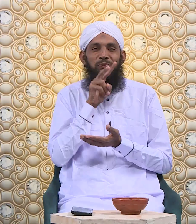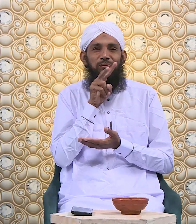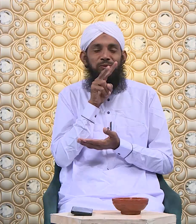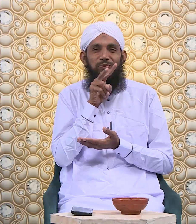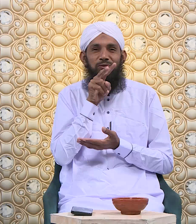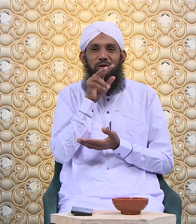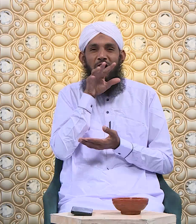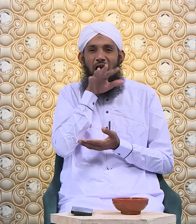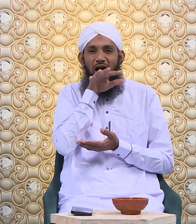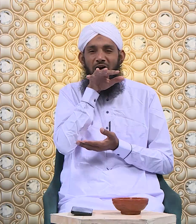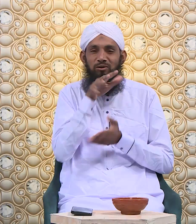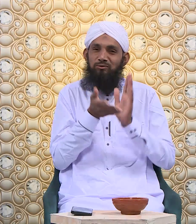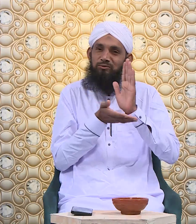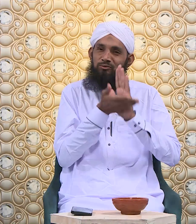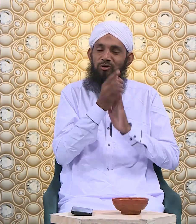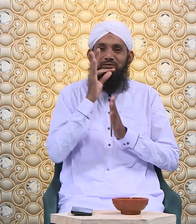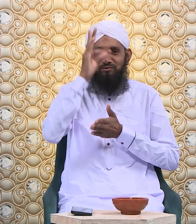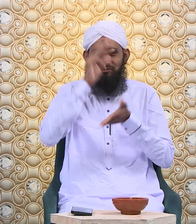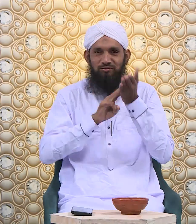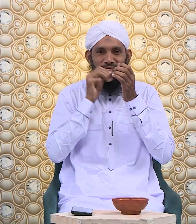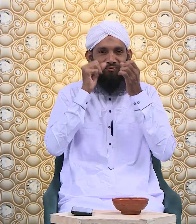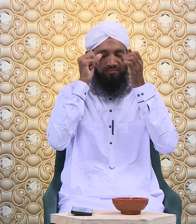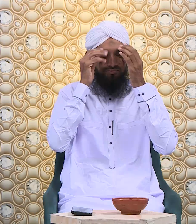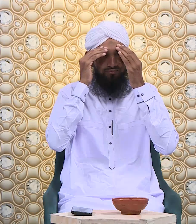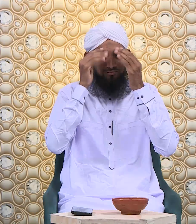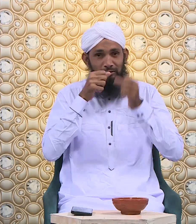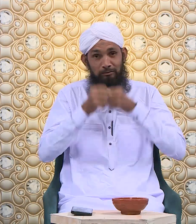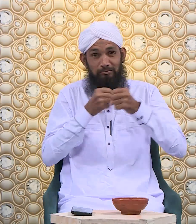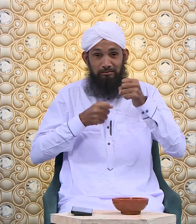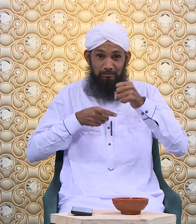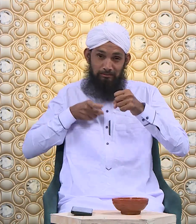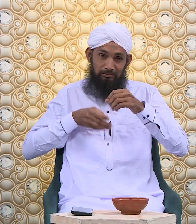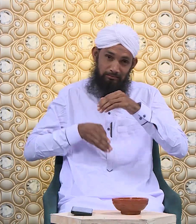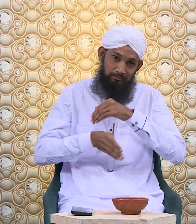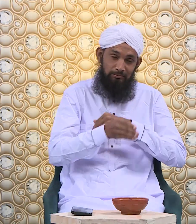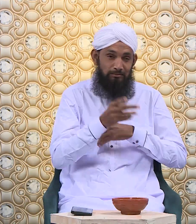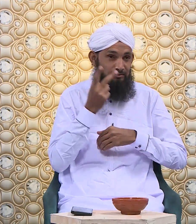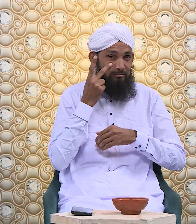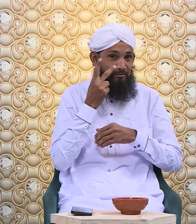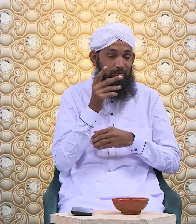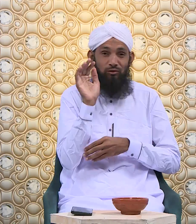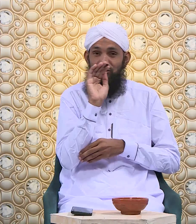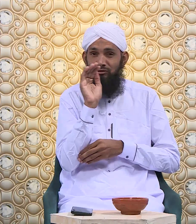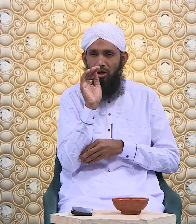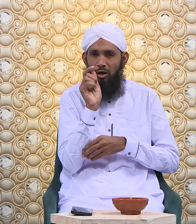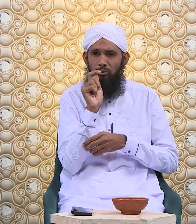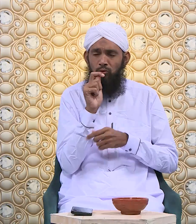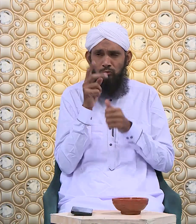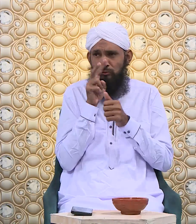تیزی سے آگے بڑھے تو وہ ازدہہ حضور صلی اللہ علیہ وآلہ وسلم کو دیکھ کر سکڑ گیا اور